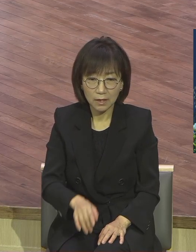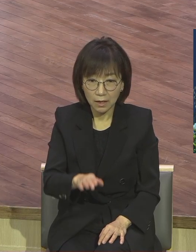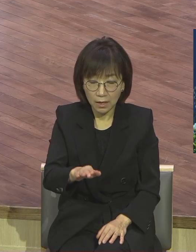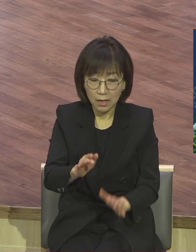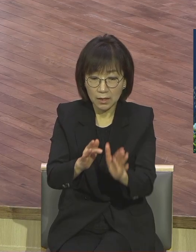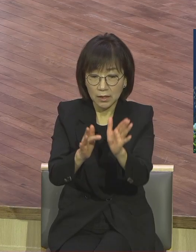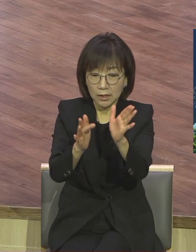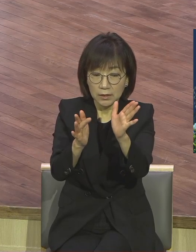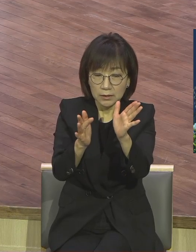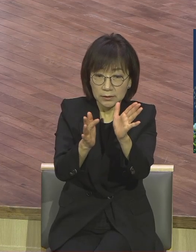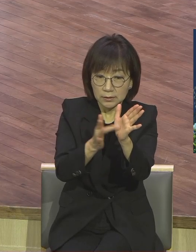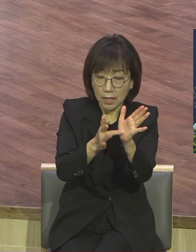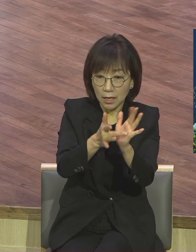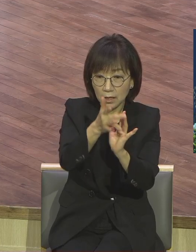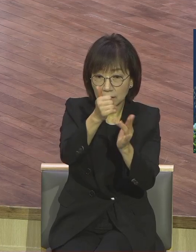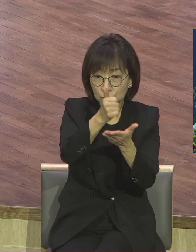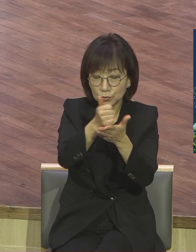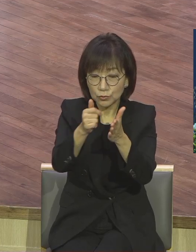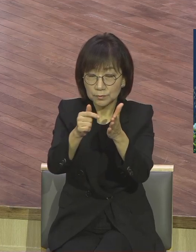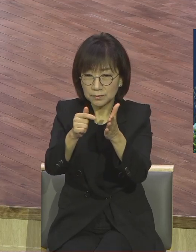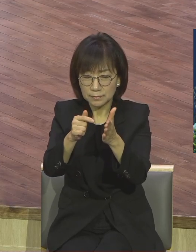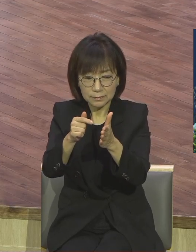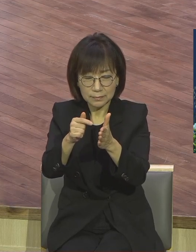예수를 믿는 사람을